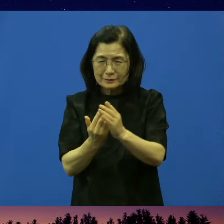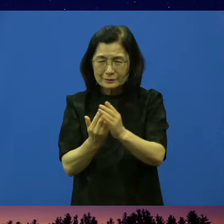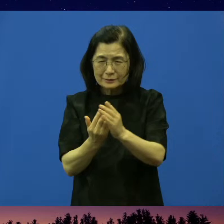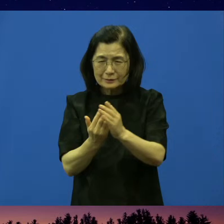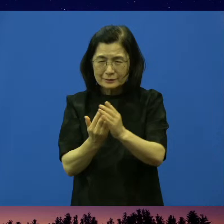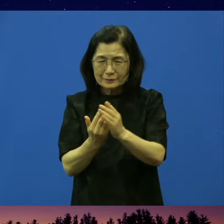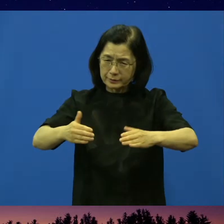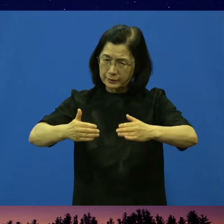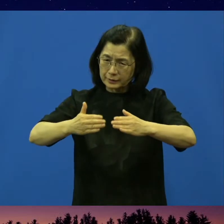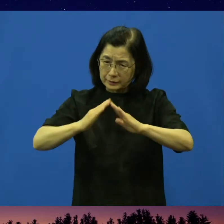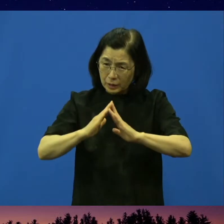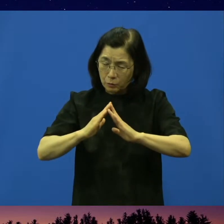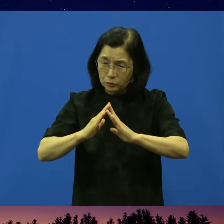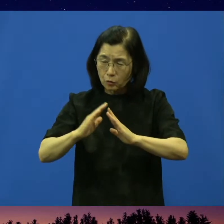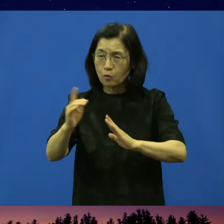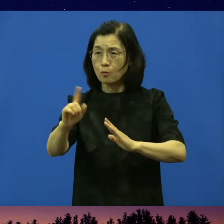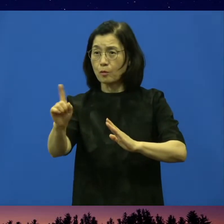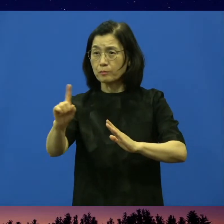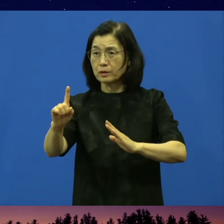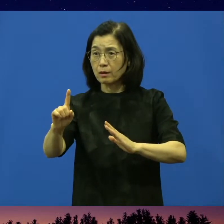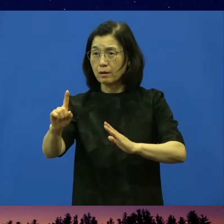변수가 터져요. 변수.